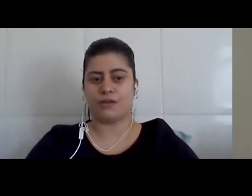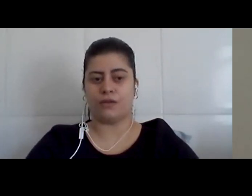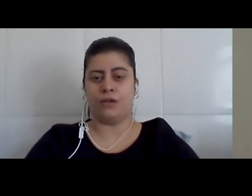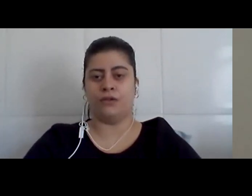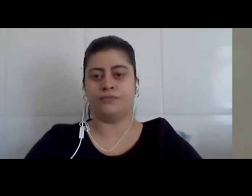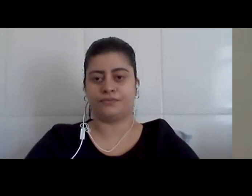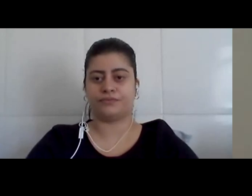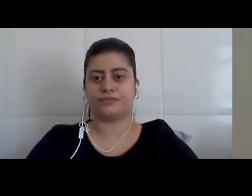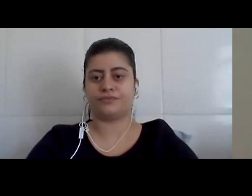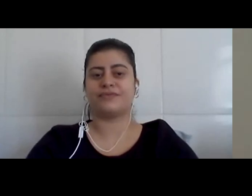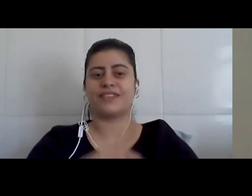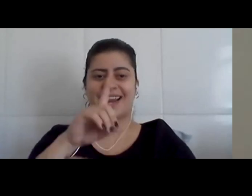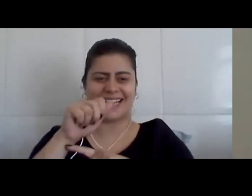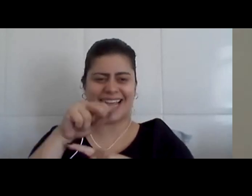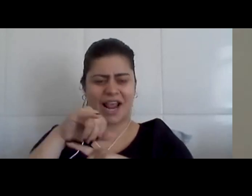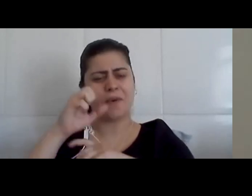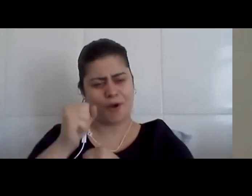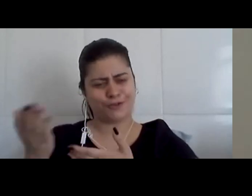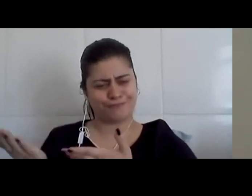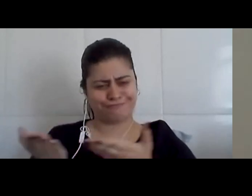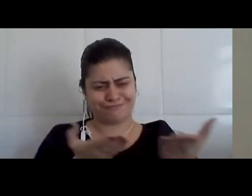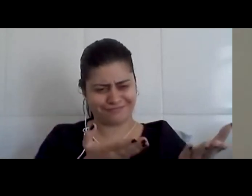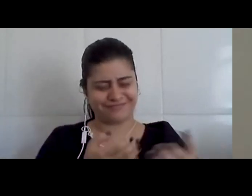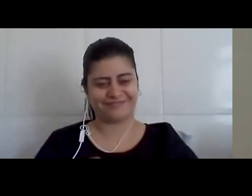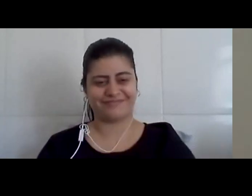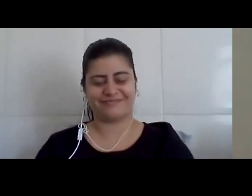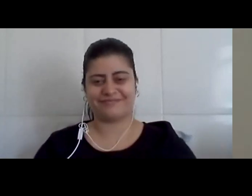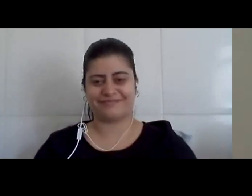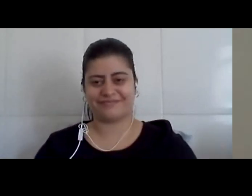Daniela, a palavra está com você.